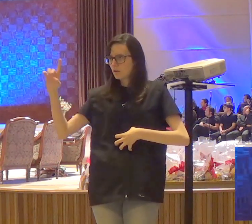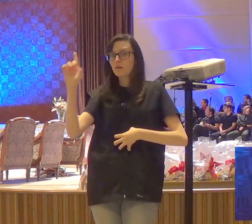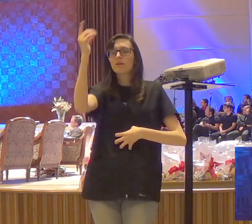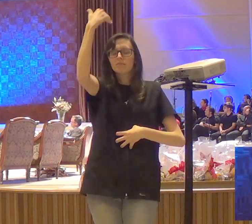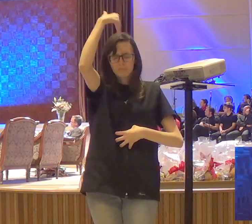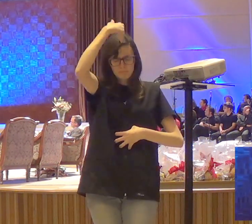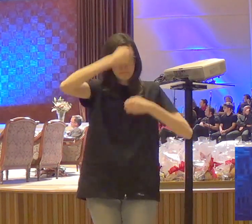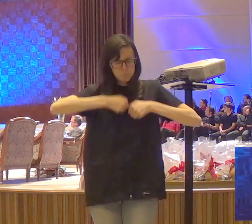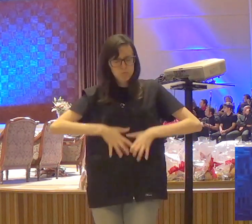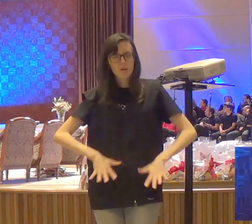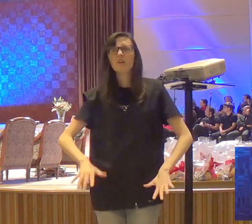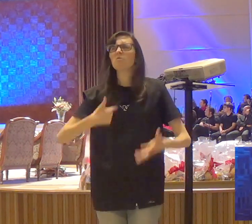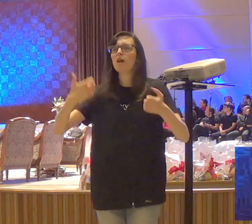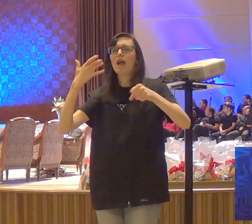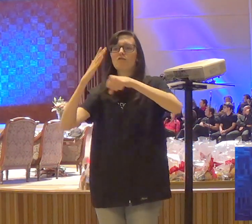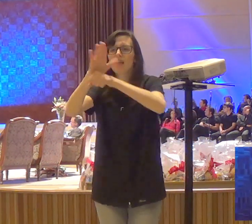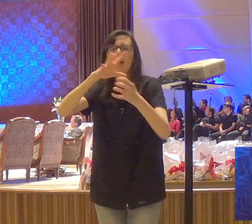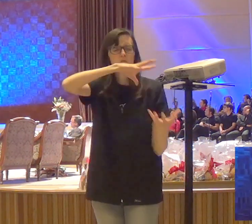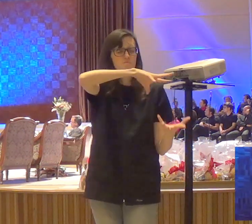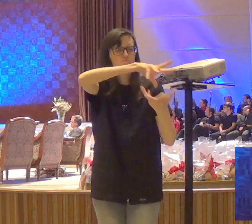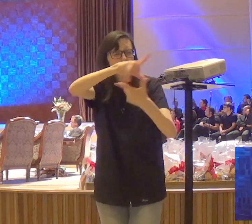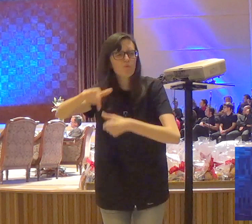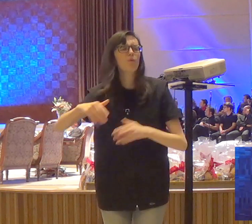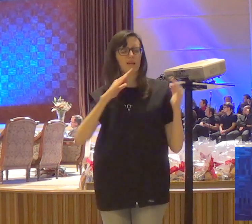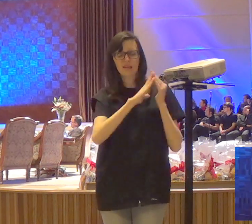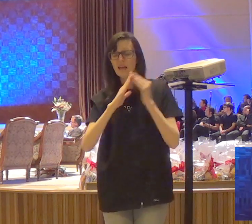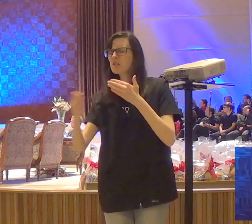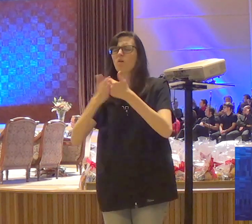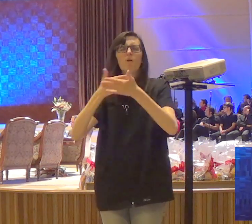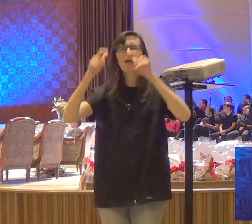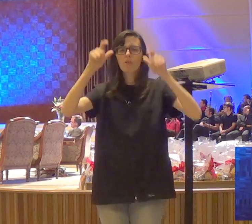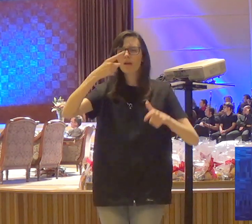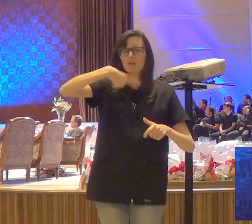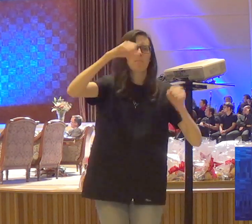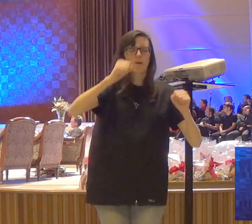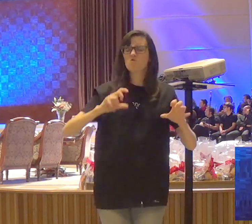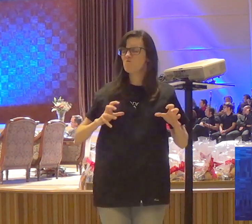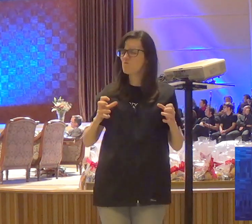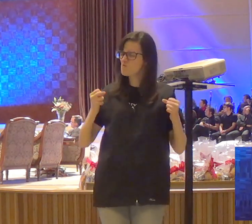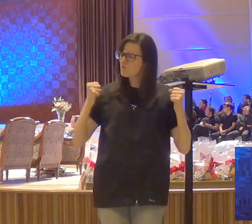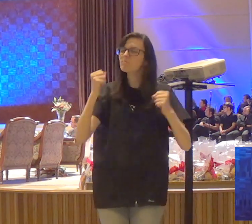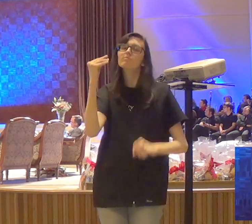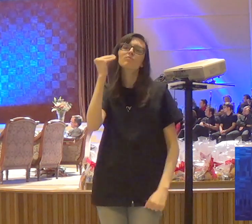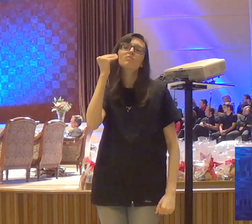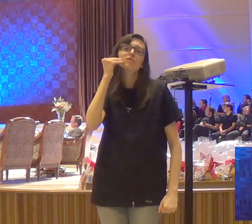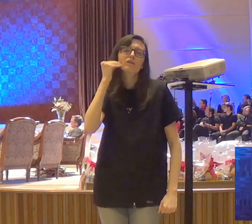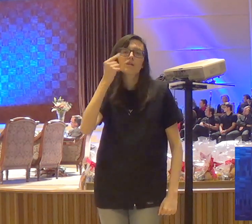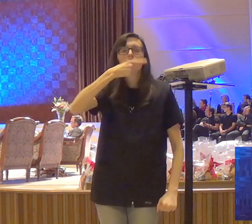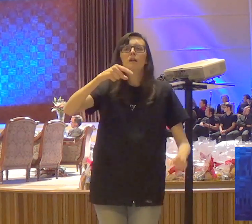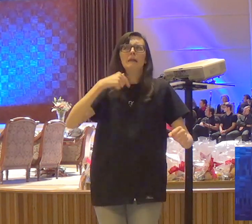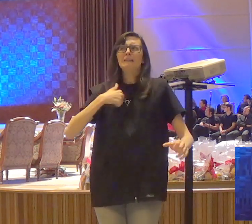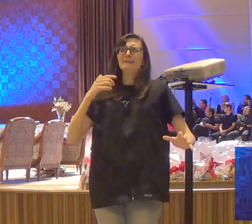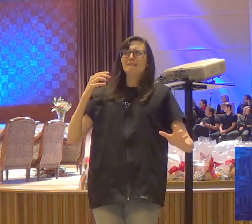que você pode fazer a diferença neste mundo e no seu bairro, de modo que você vai corajosamente tentar o que você acha que não pode